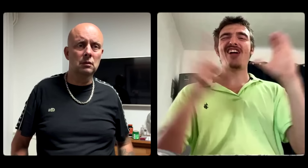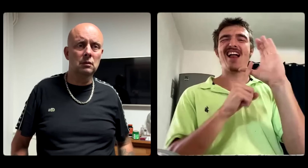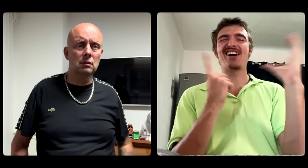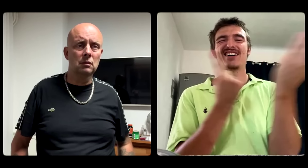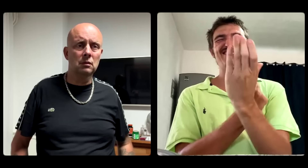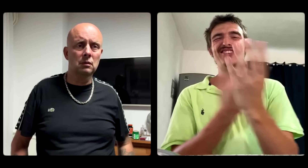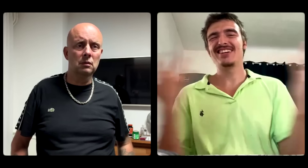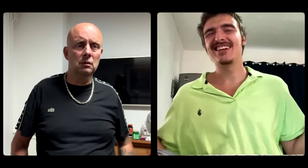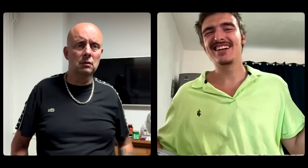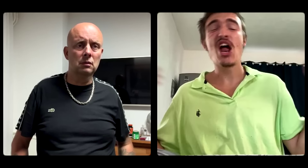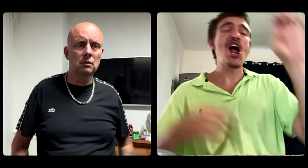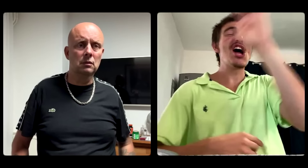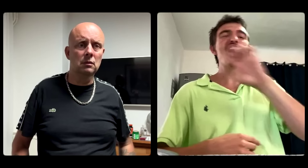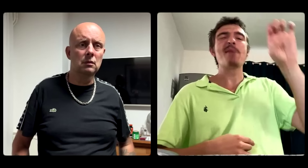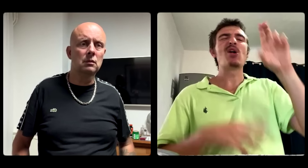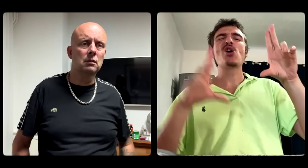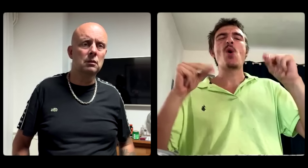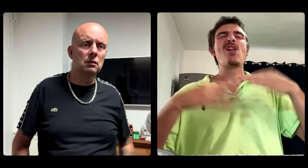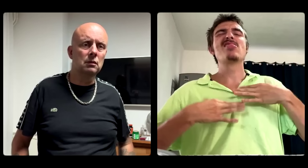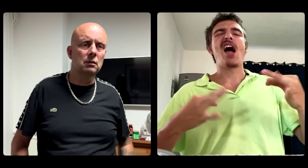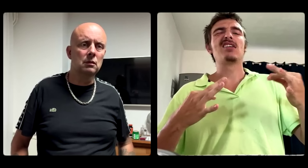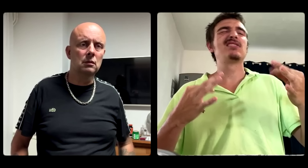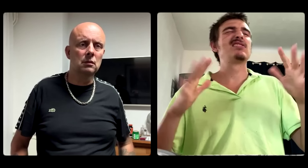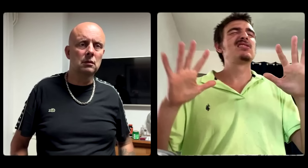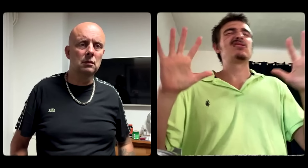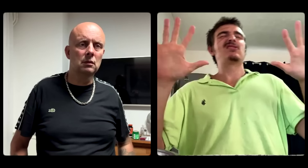Je betaalt. Je gaat naar binnen met chance.